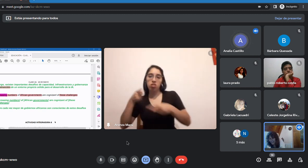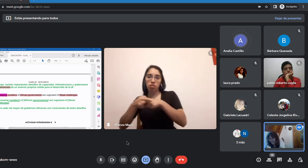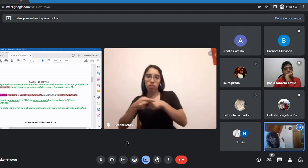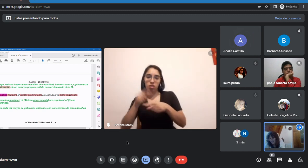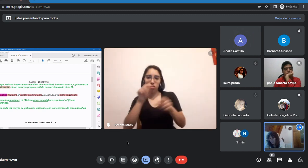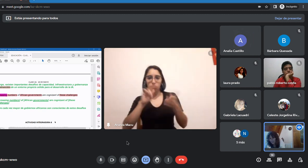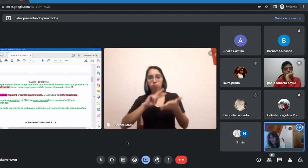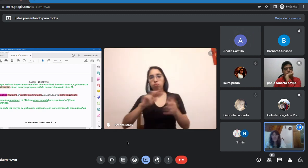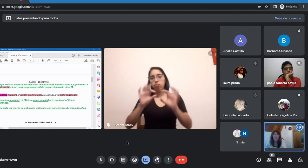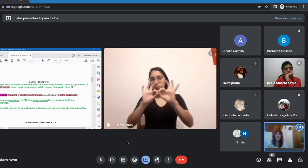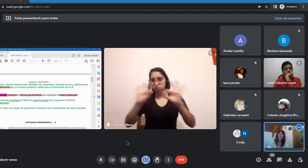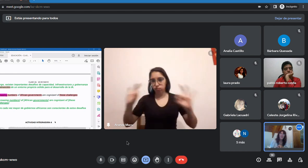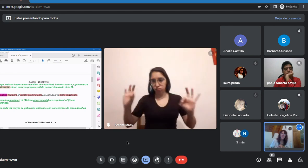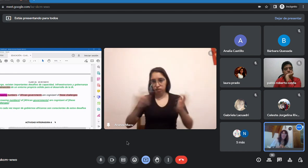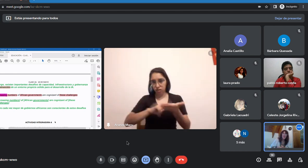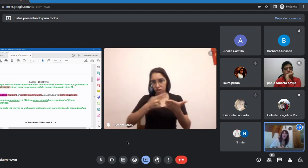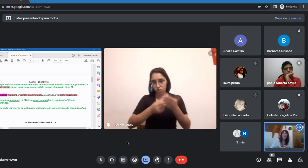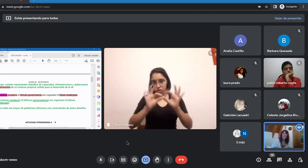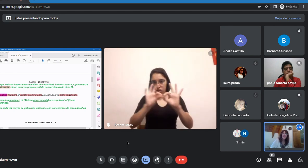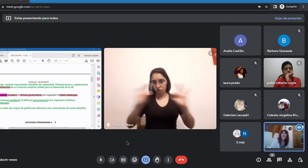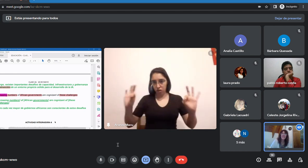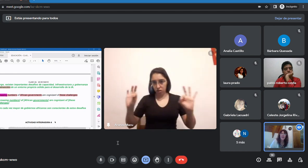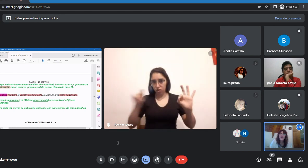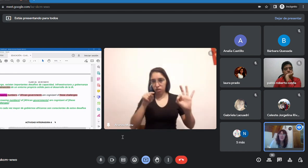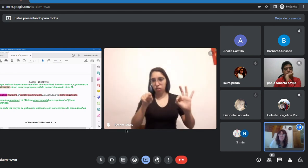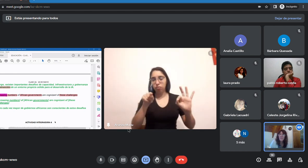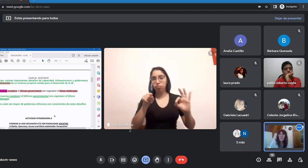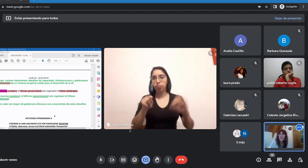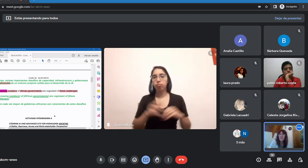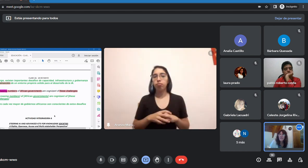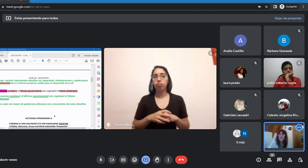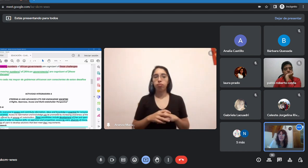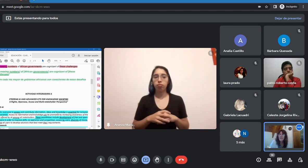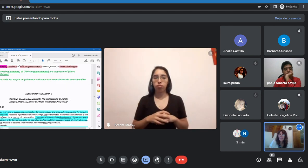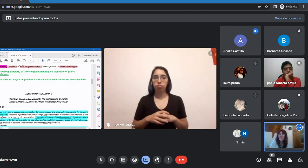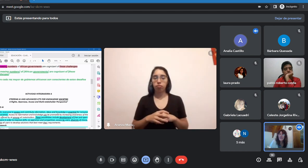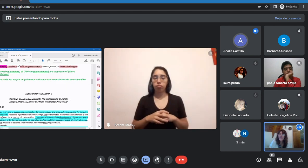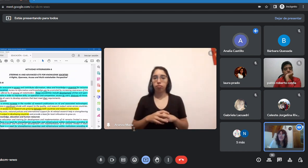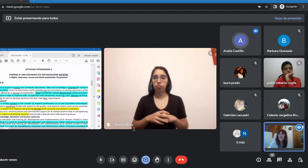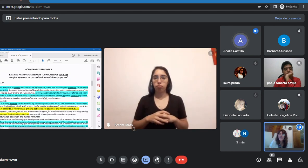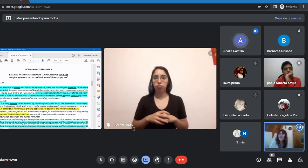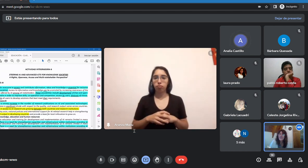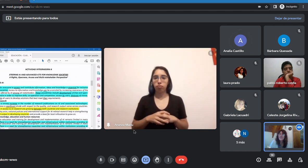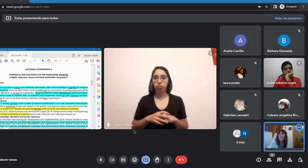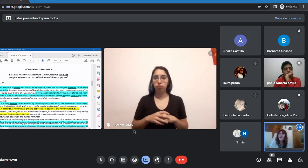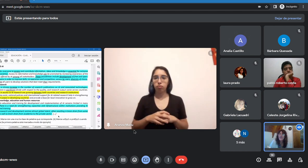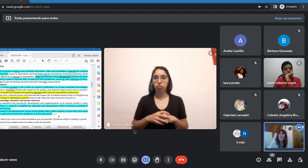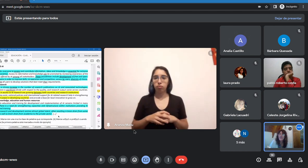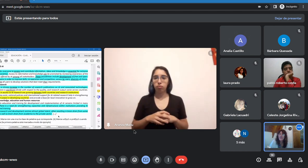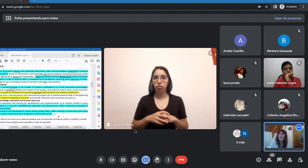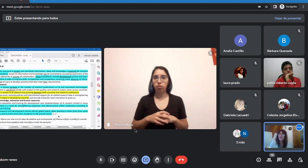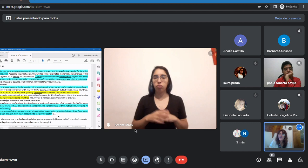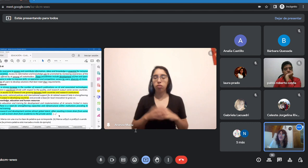todo. Espero haber puesto la 7, a ver. ¿Esta era? Sí.